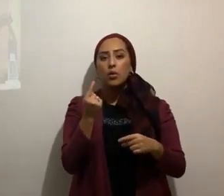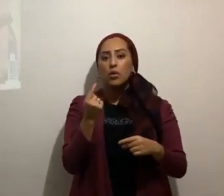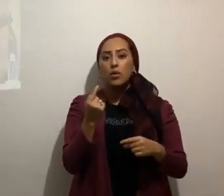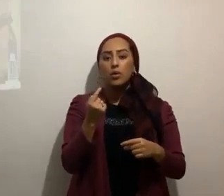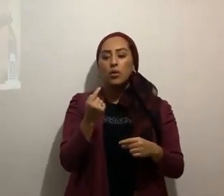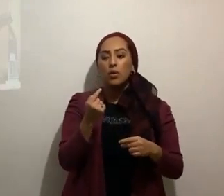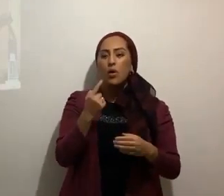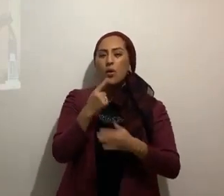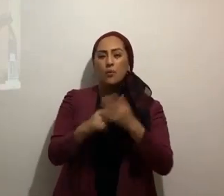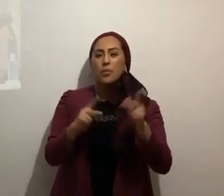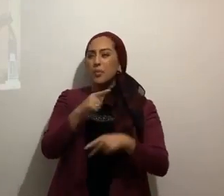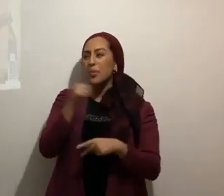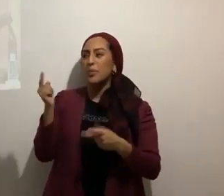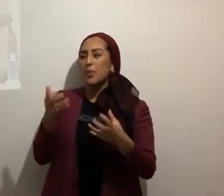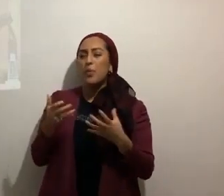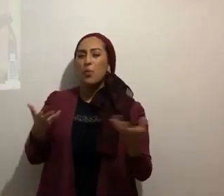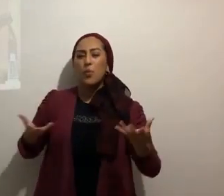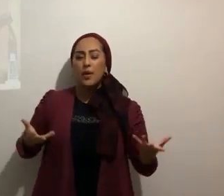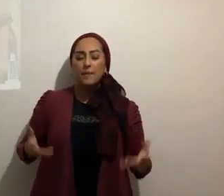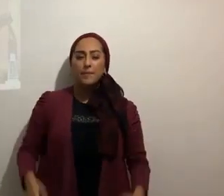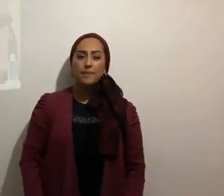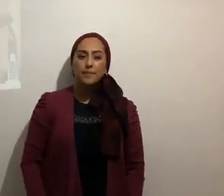que se quiere dar a la gente, hermanos? A ver.